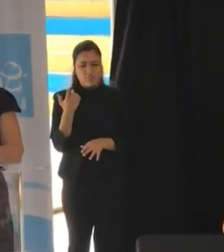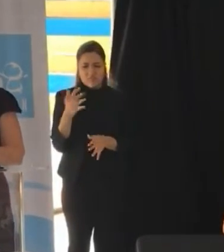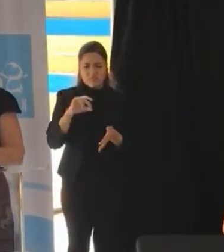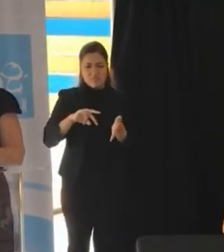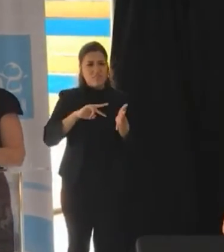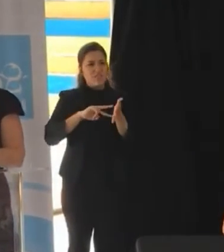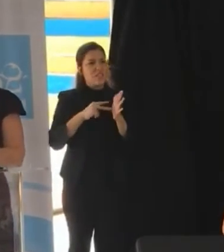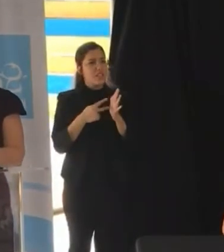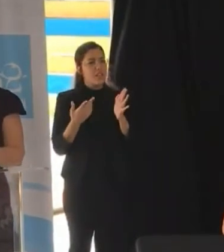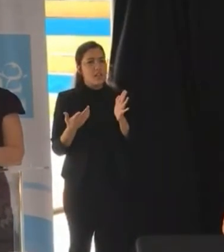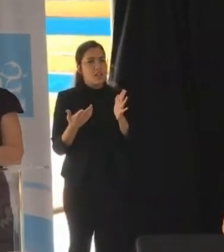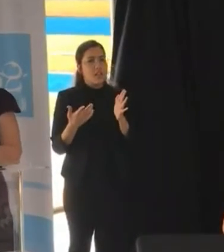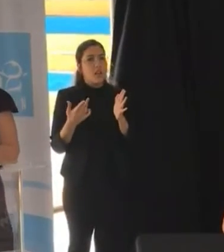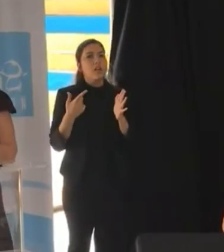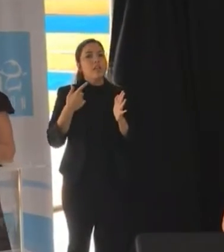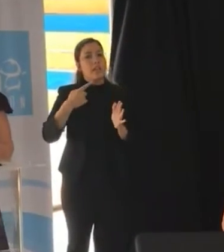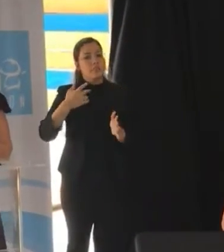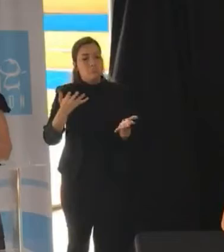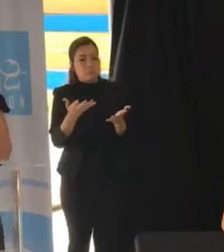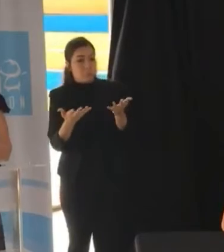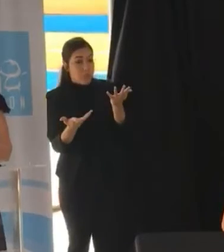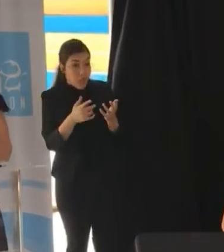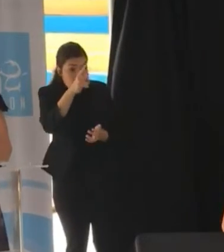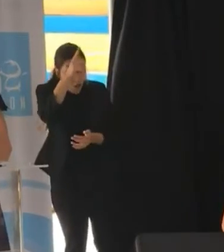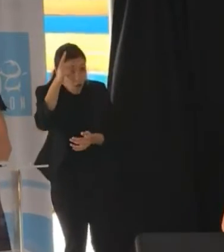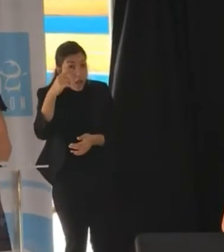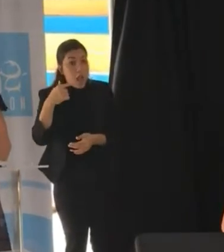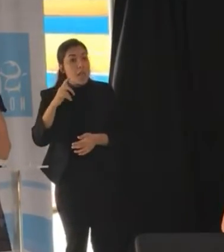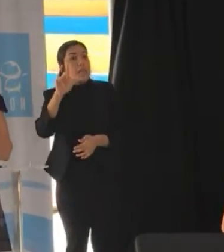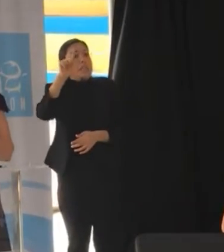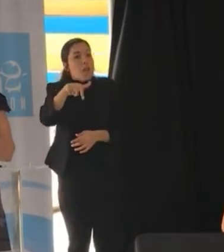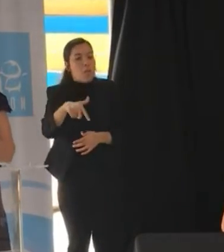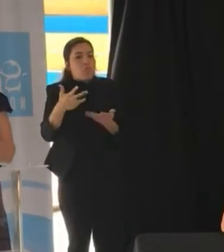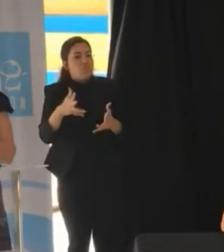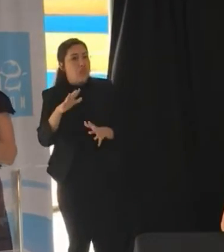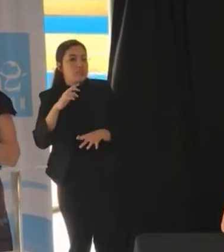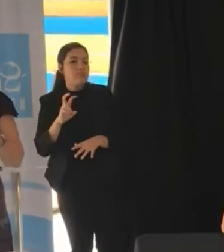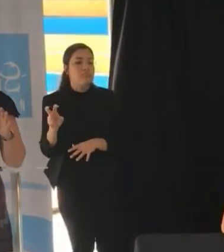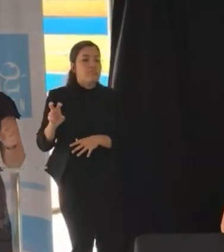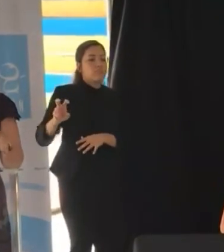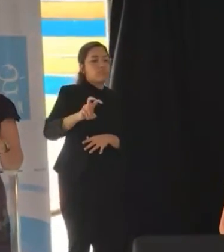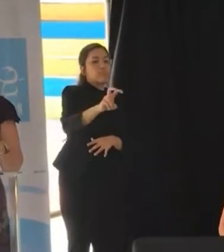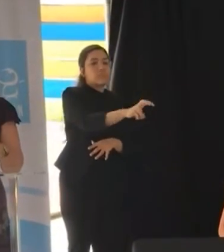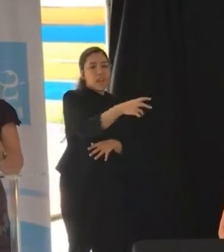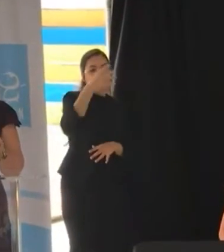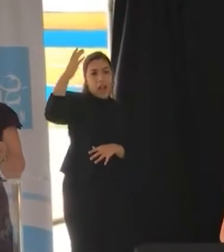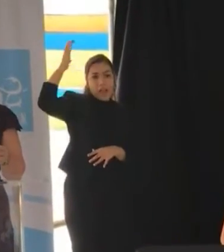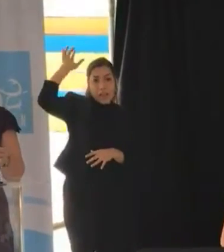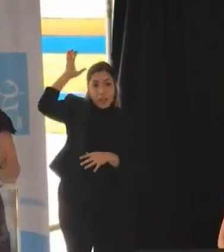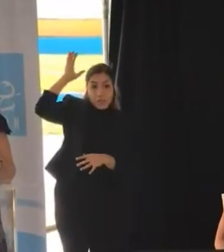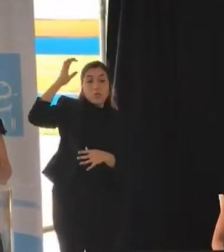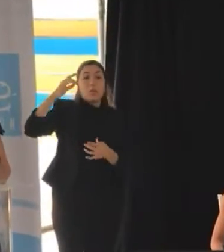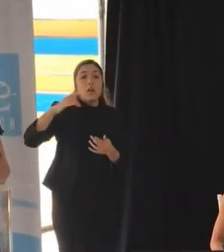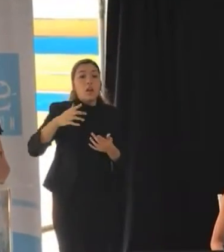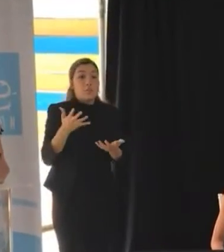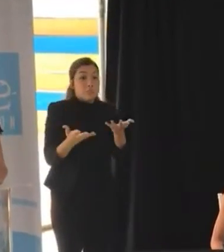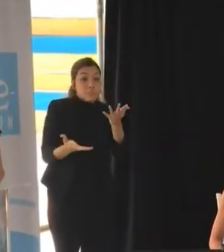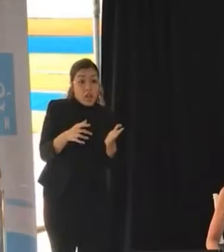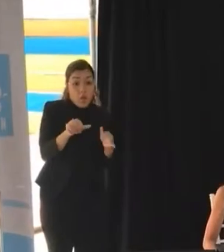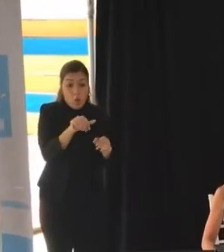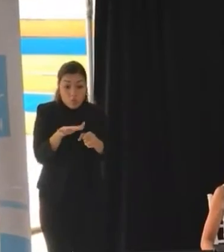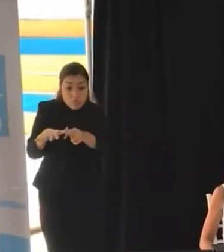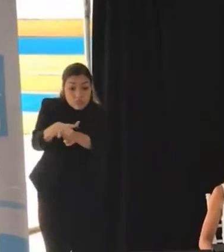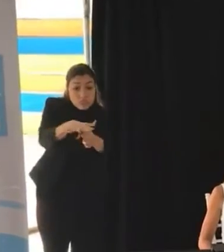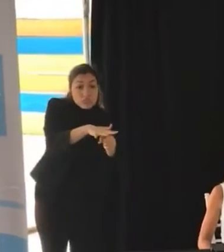puedo mover a Canóvana o a algún otro municipio donde sabemos que hay unas comunidades que no necesariamente tienen la facilidad